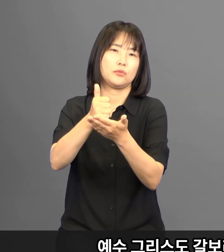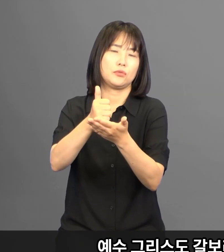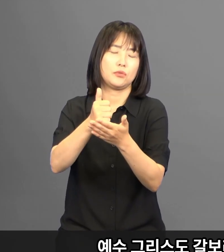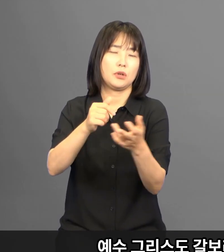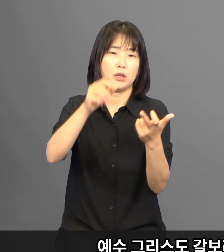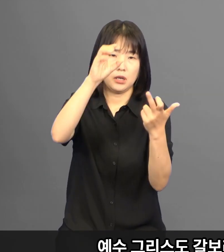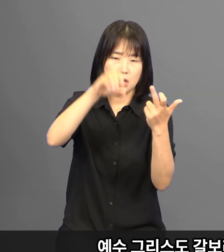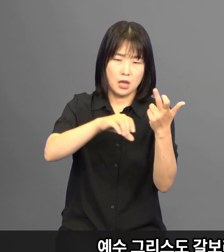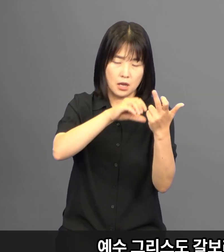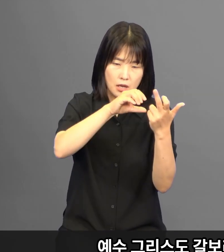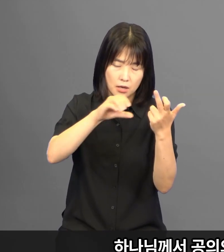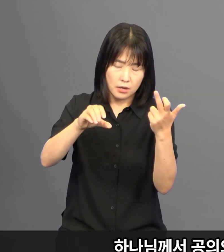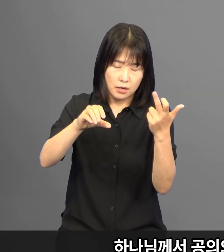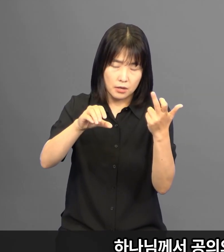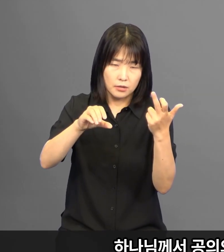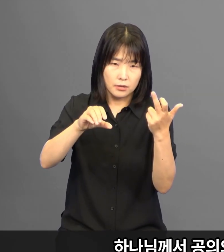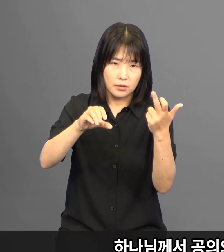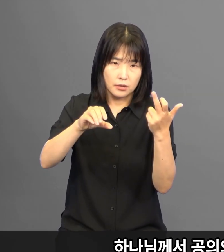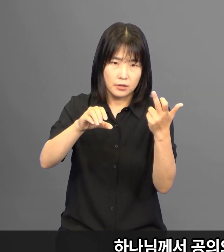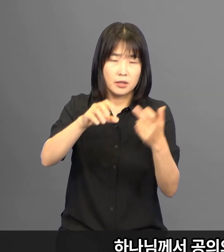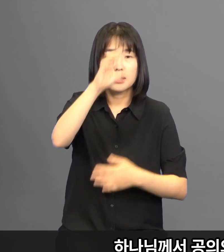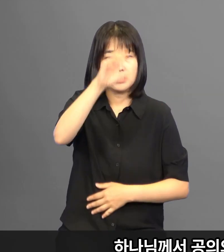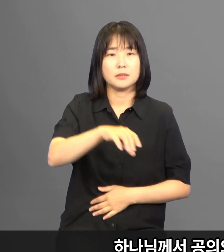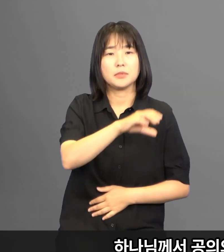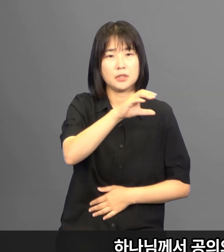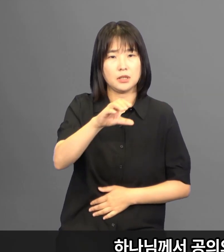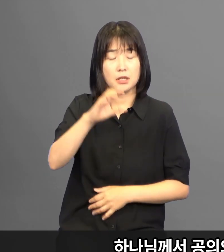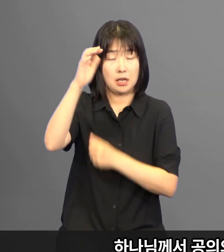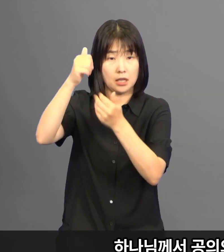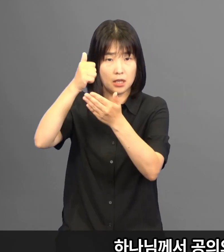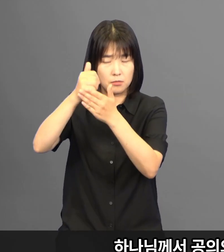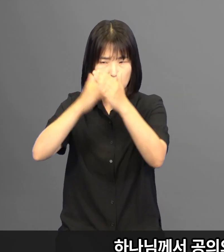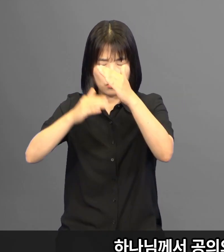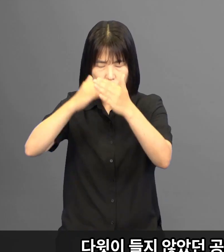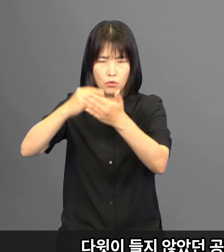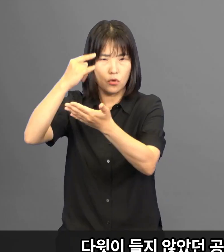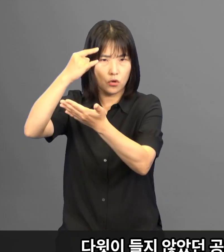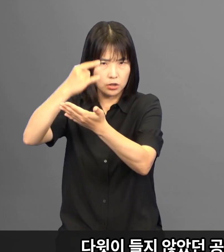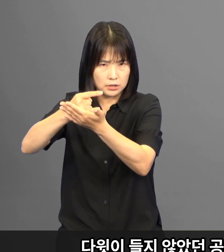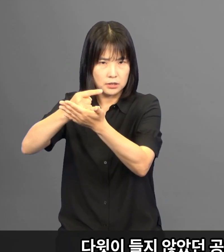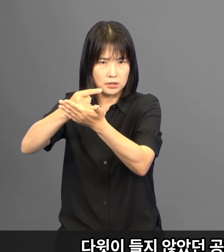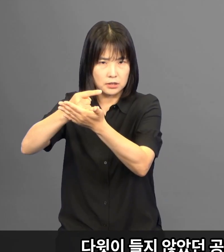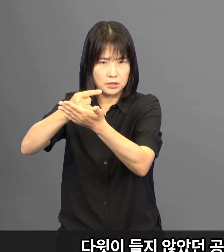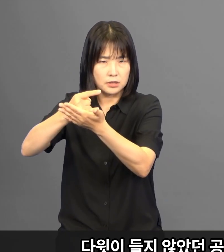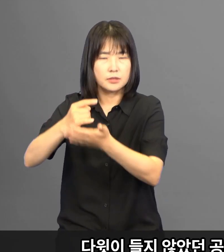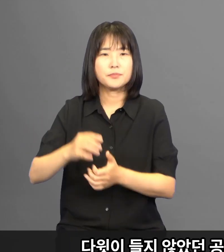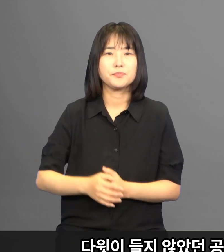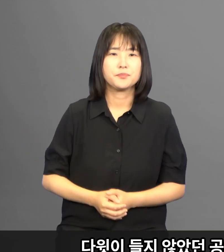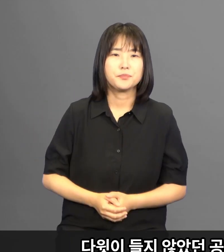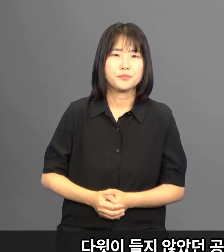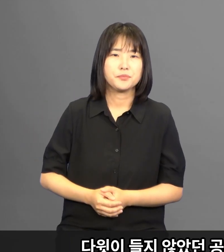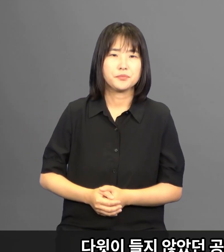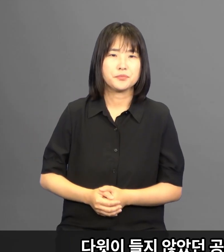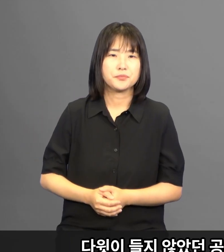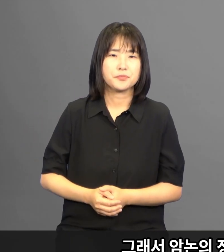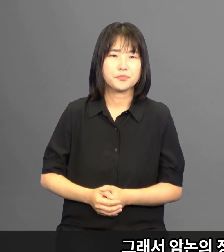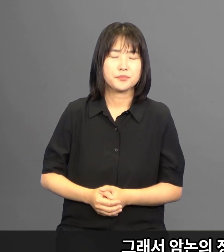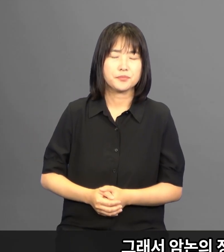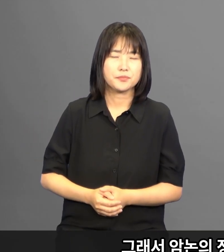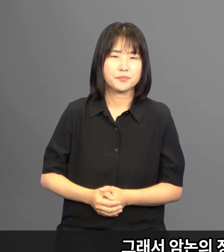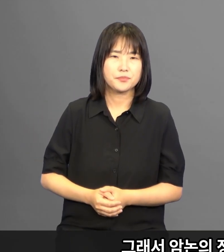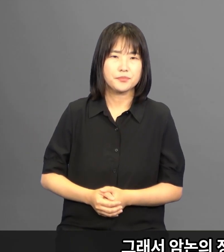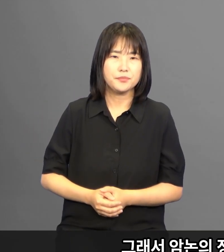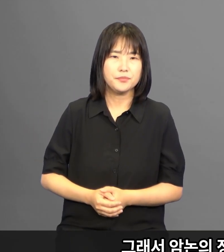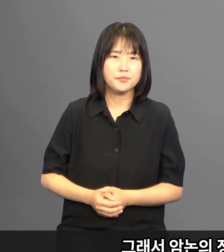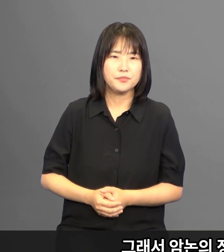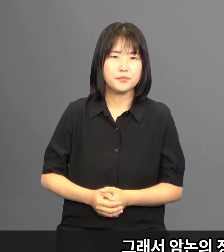산의 십자가였던 거예요. 하나님께서 공의의 망치를 대신 드셨어요. 다윗이 들지 않았던 그 공의의 망치를 하나님이 드셨어요.